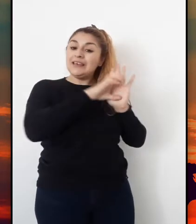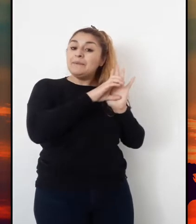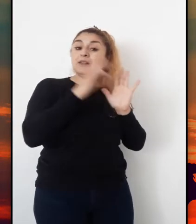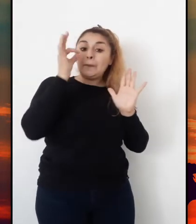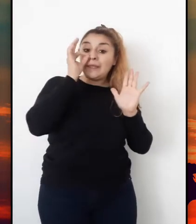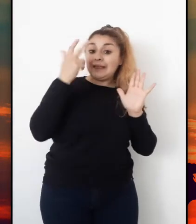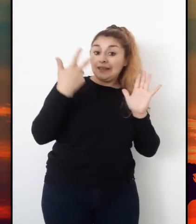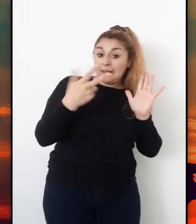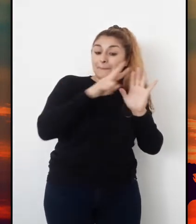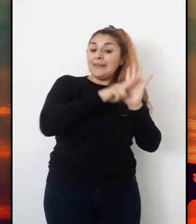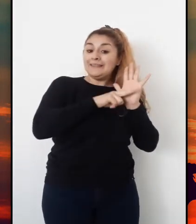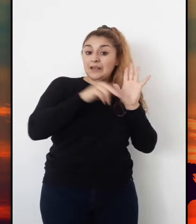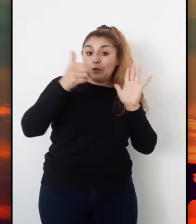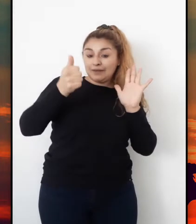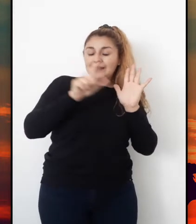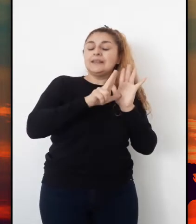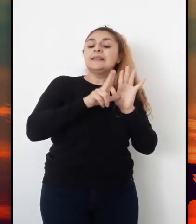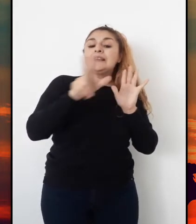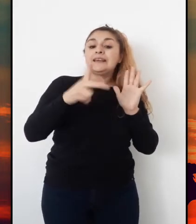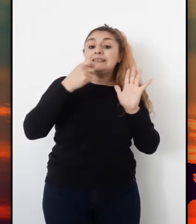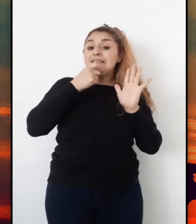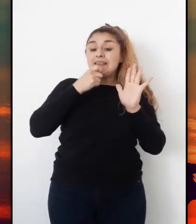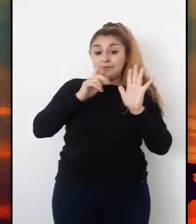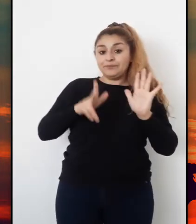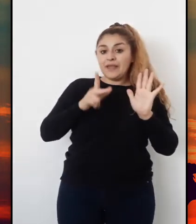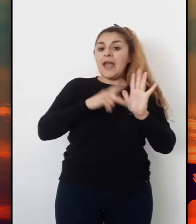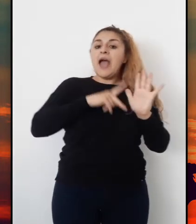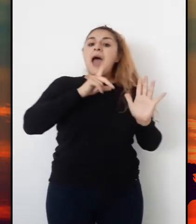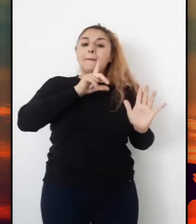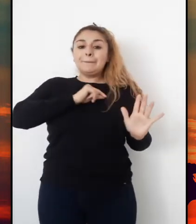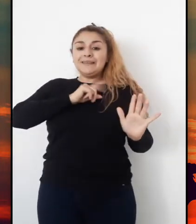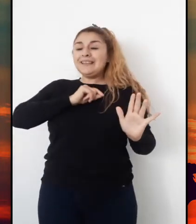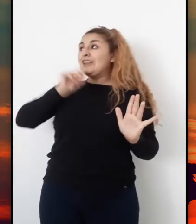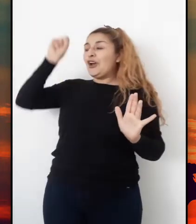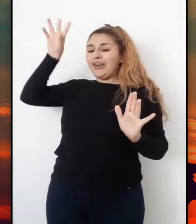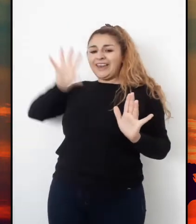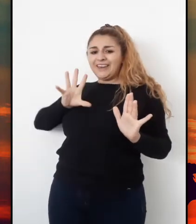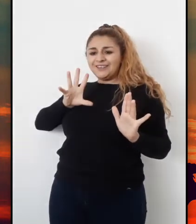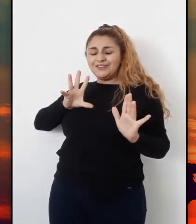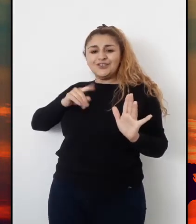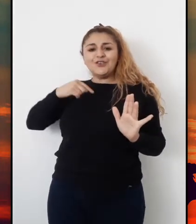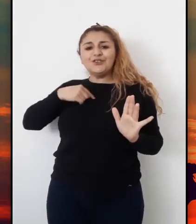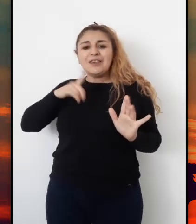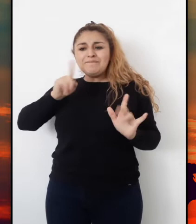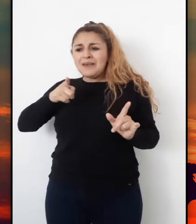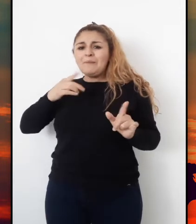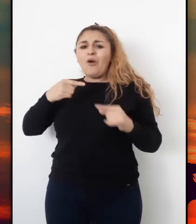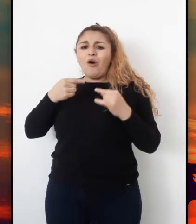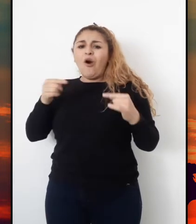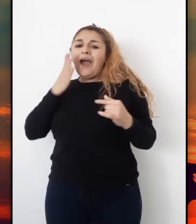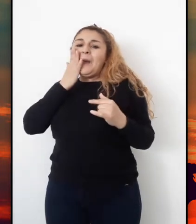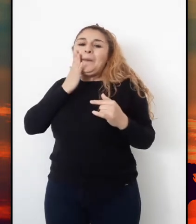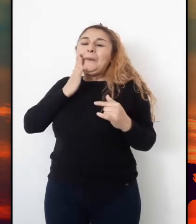ciertamente el bien y la misericordia me seguirán todos los días de mi vida, y